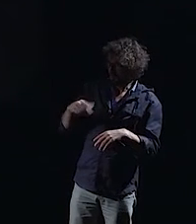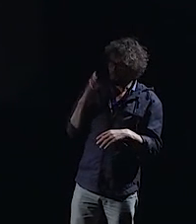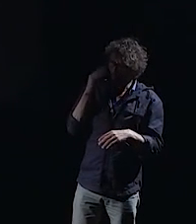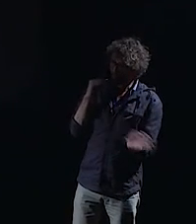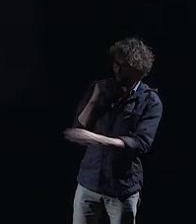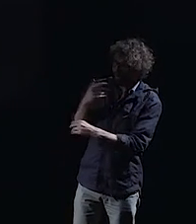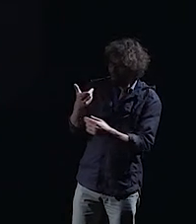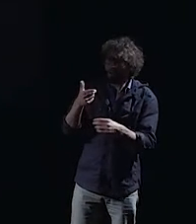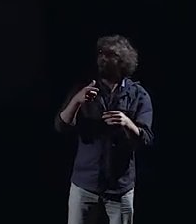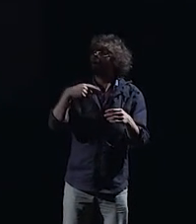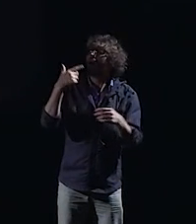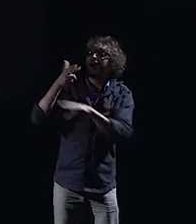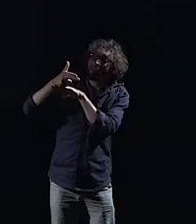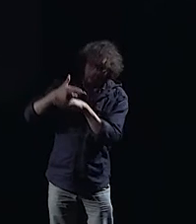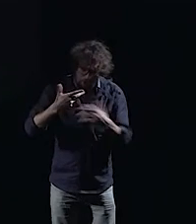besoin,